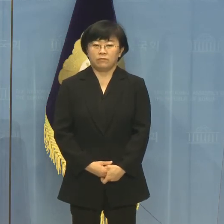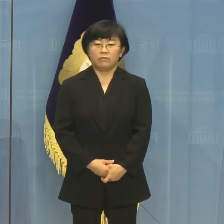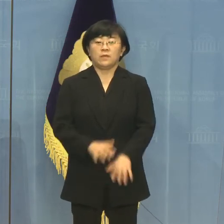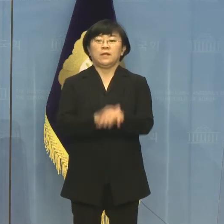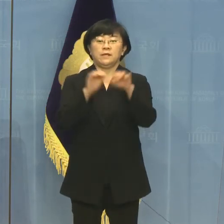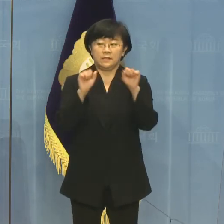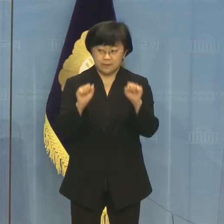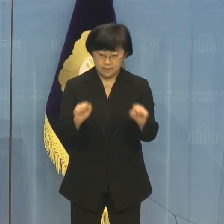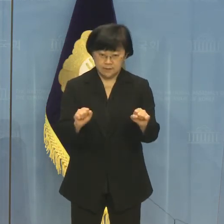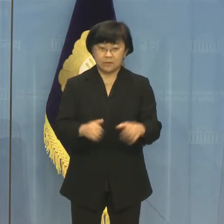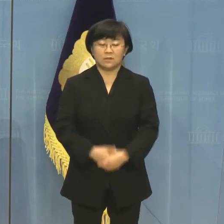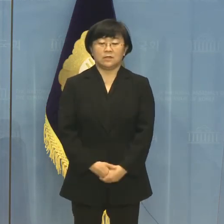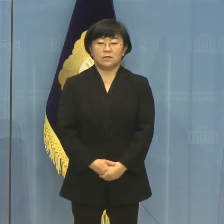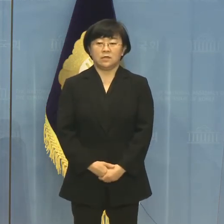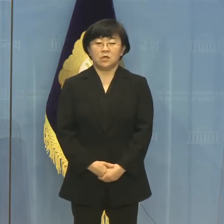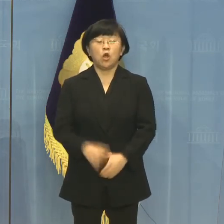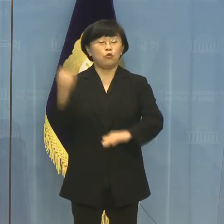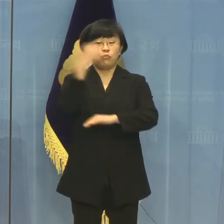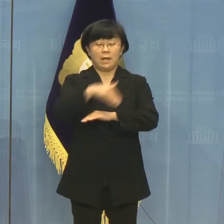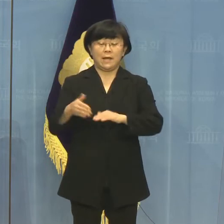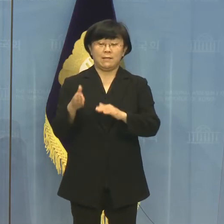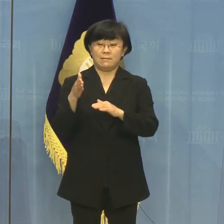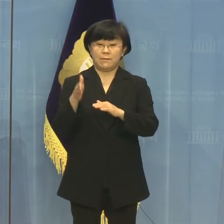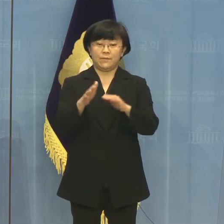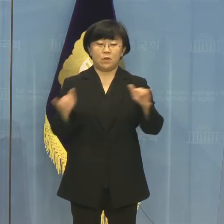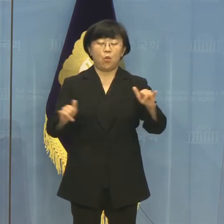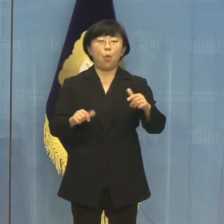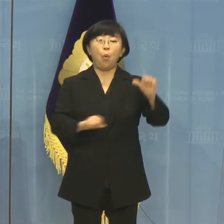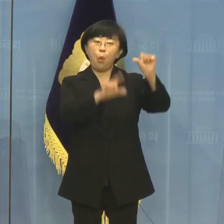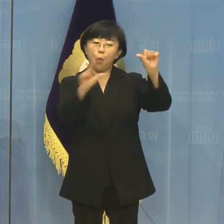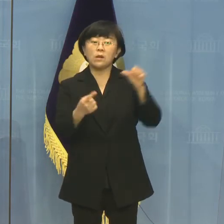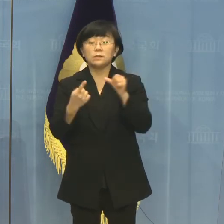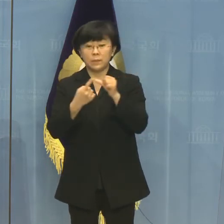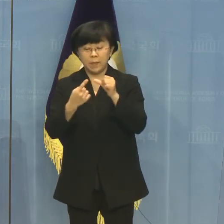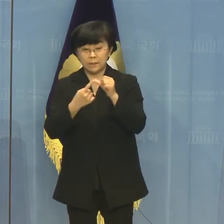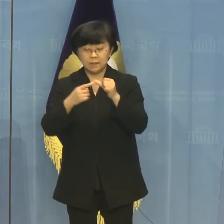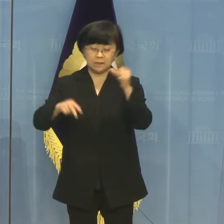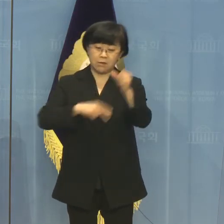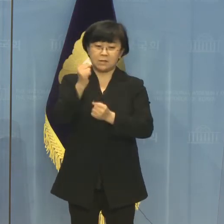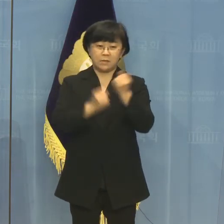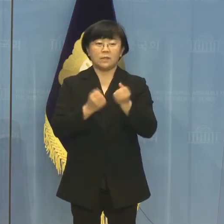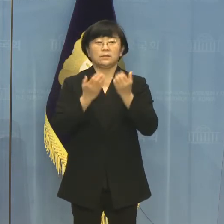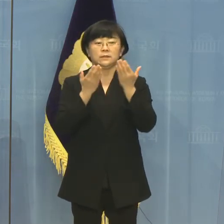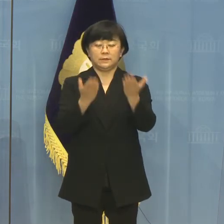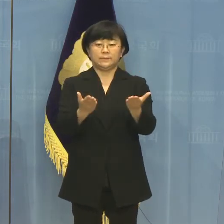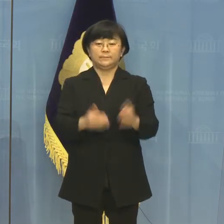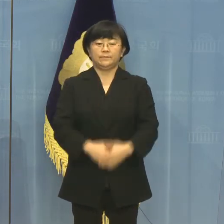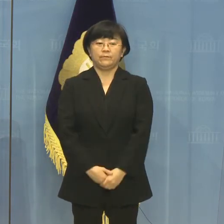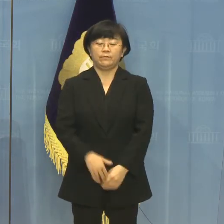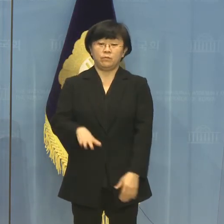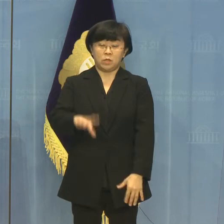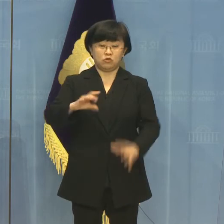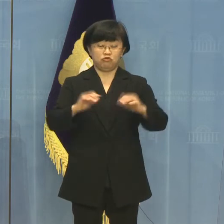네, 안녕하십니까. 공보기획관입니다. 5월 첫째 주 정례 브리핑을 시작하도록 하겠습니다.